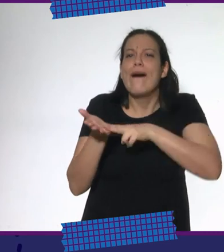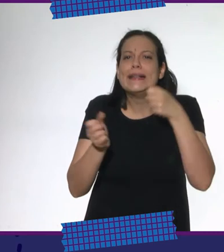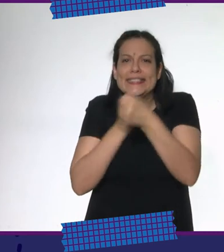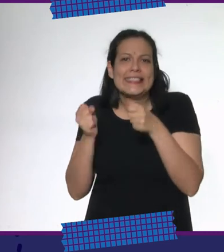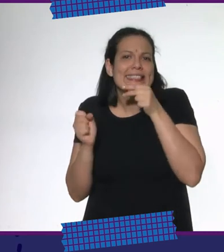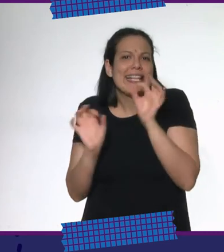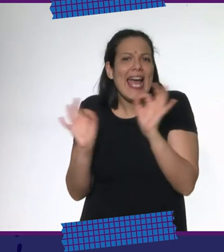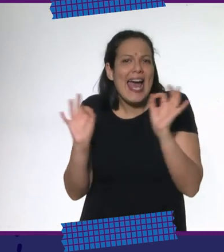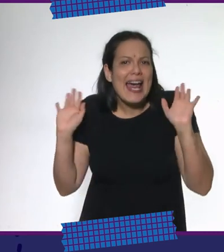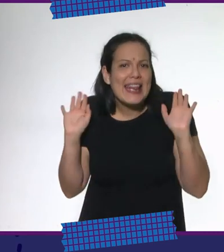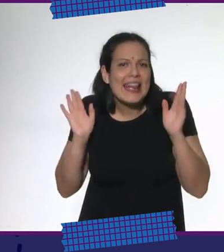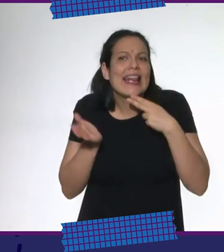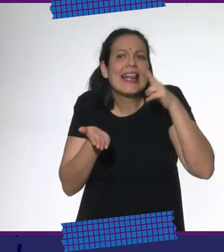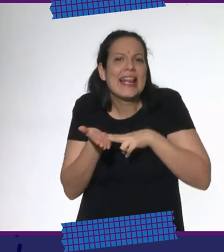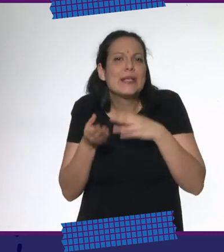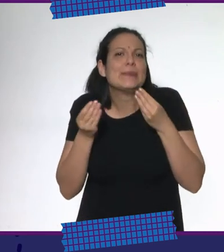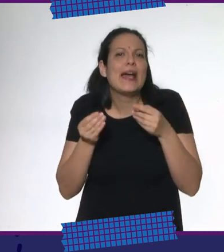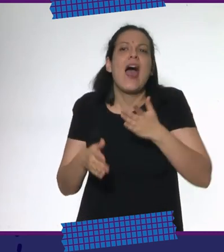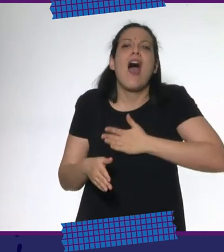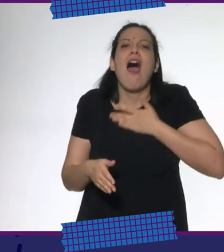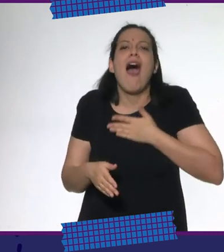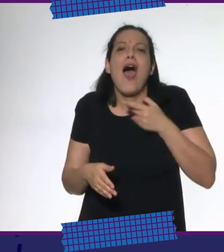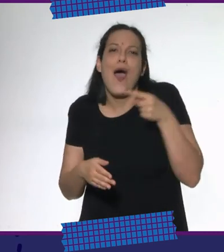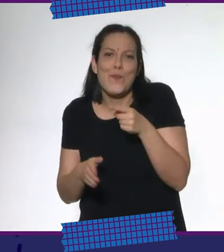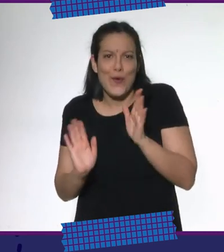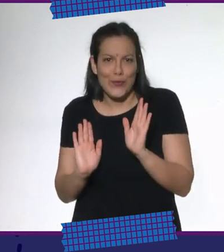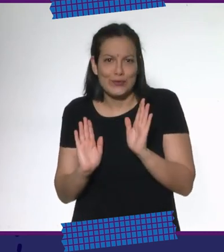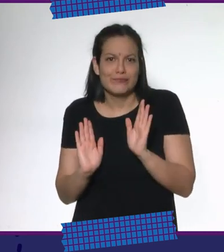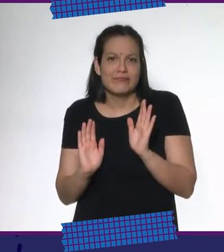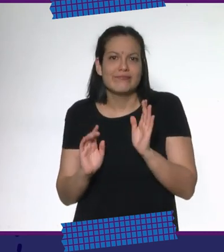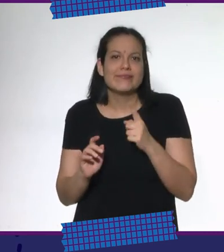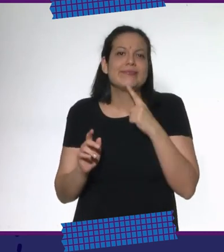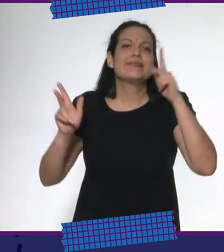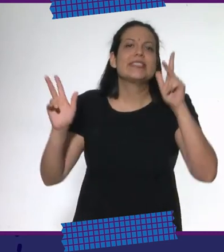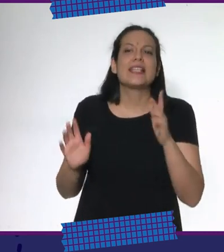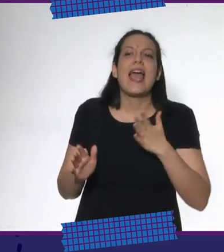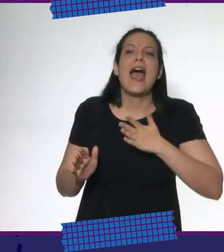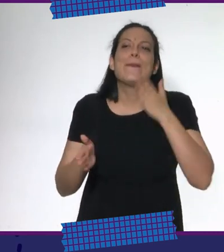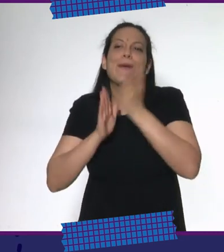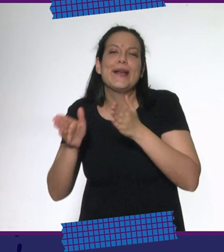pasar, insistiendo en el amor por la persona agredida, justificando su violencia como pasión.